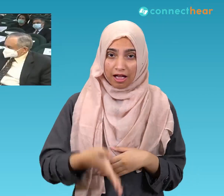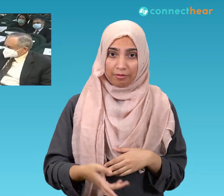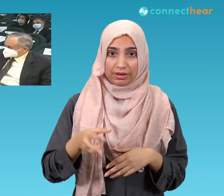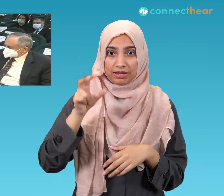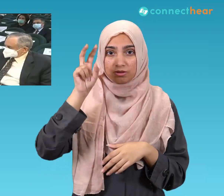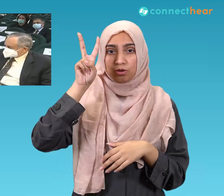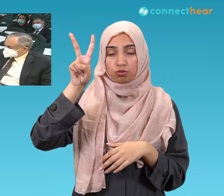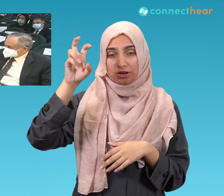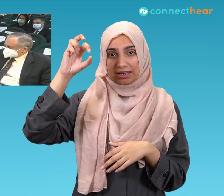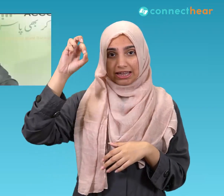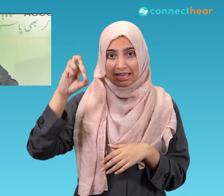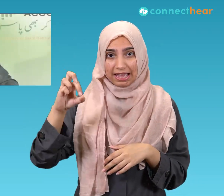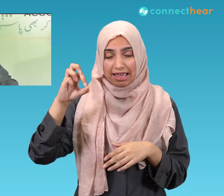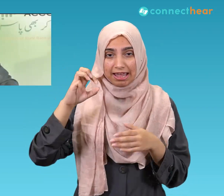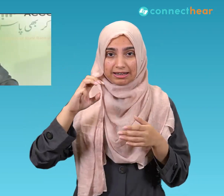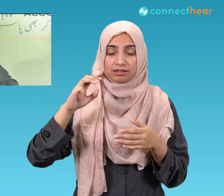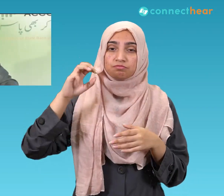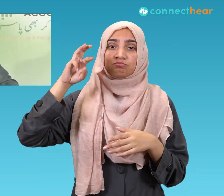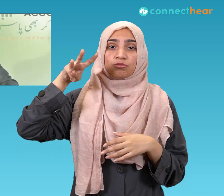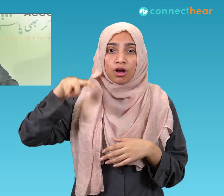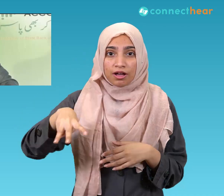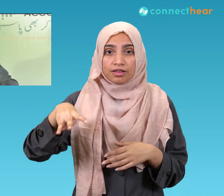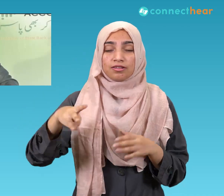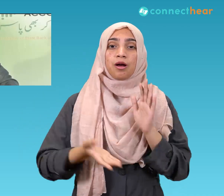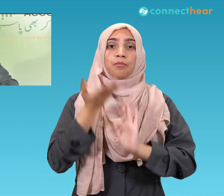غالباً 90 ملکوں میں